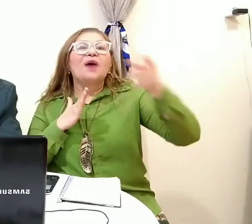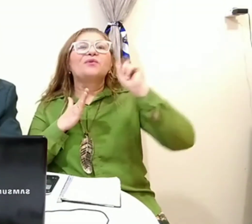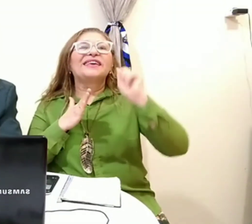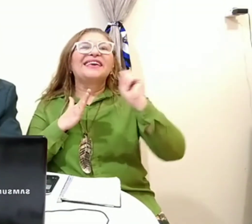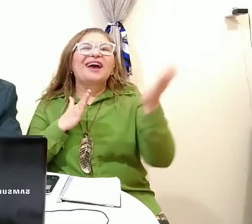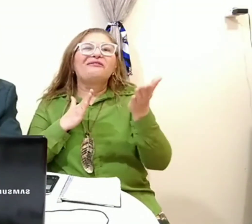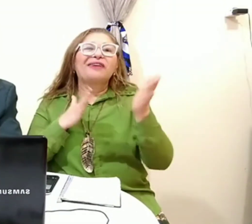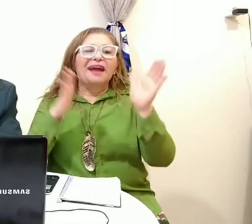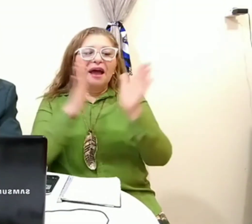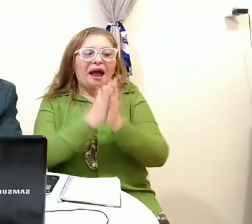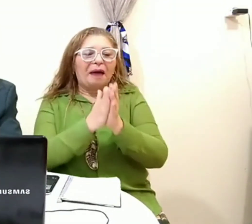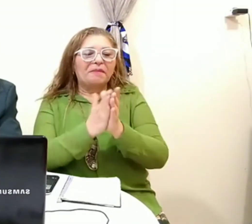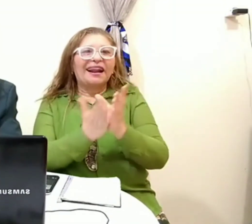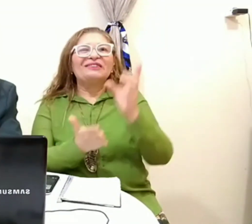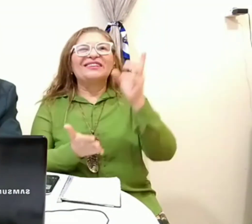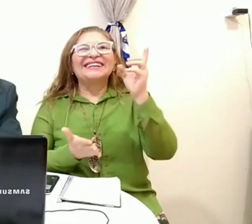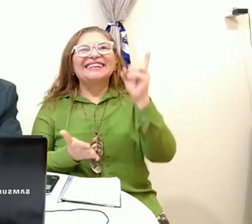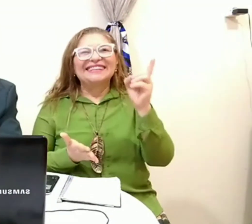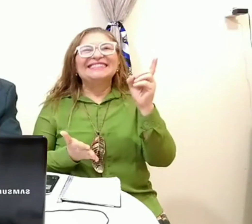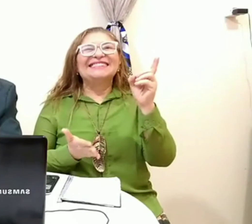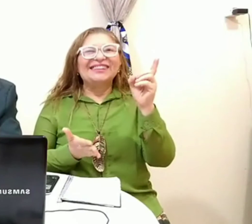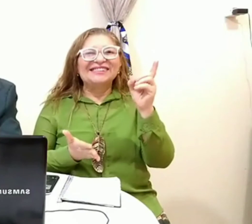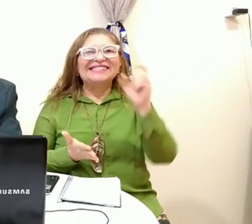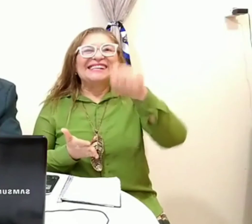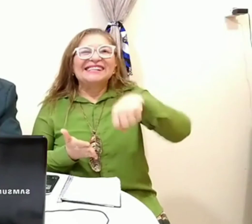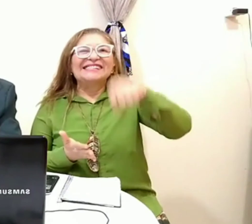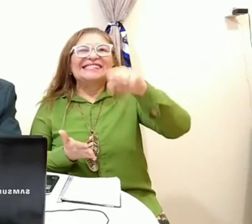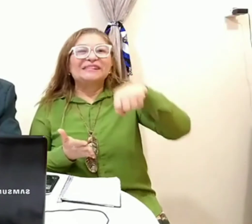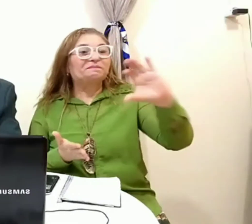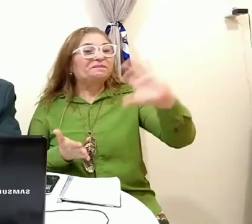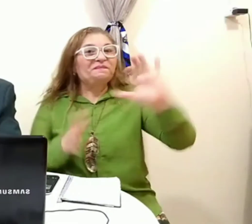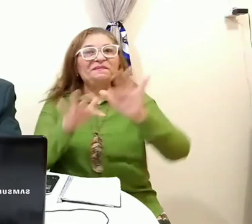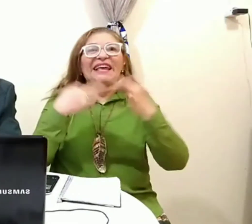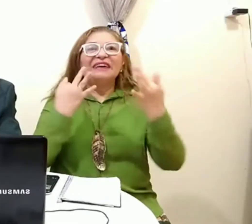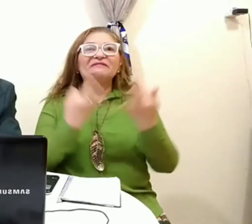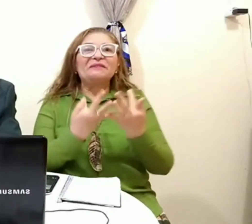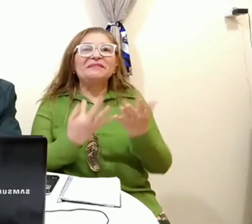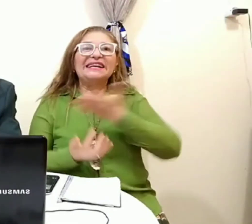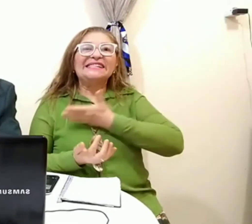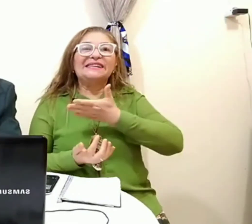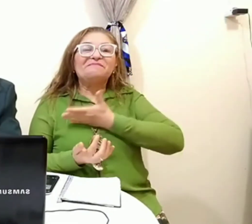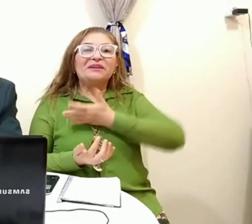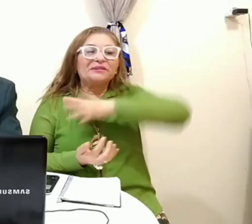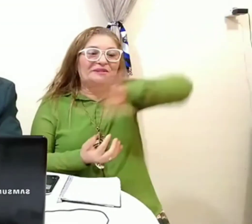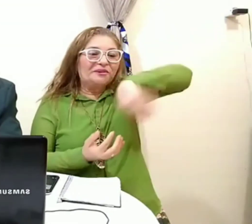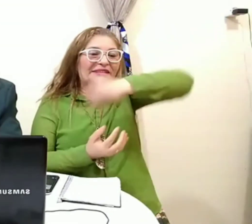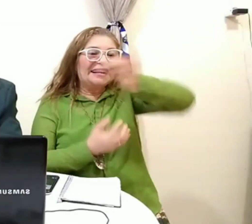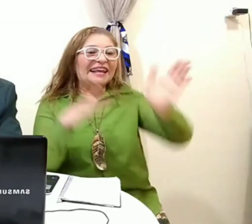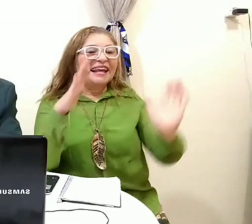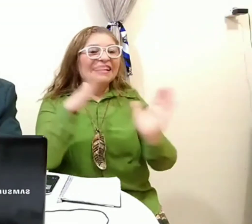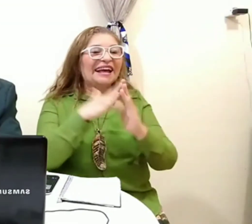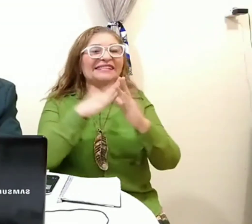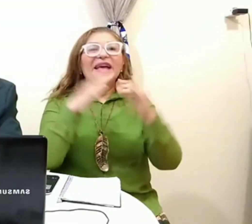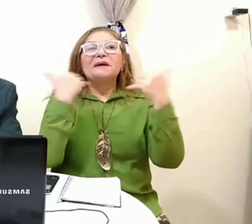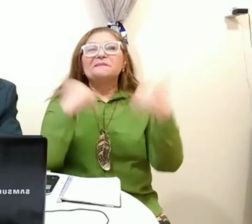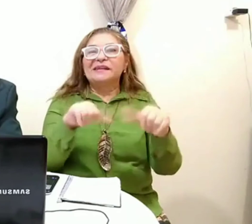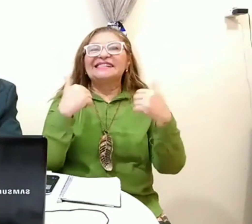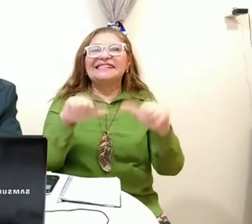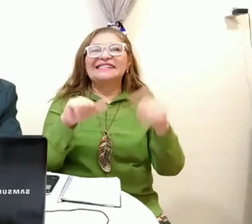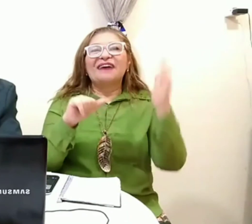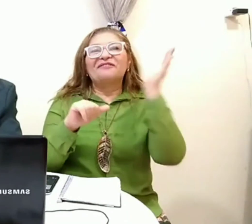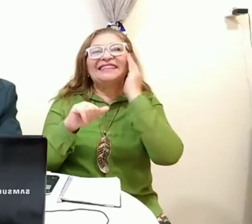Deus. Era a palavra de Deus que Cornélio e a sua família, os seus amigos íntimos, precisavam ouvir para